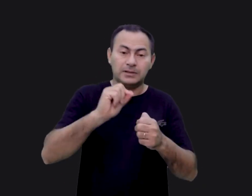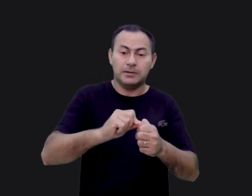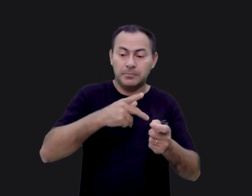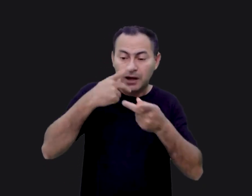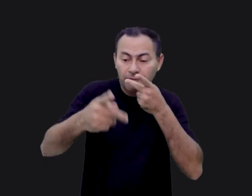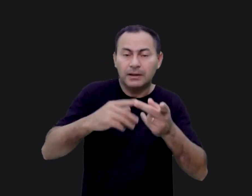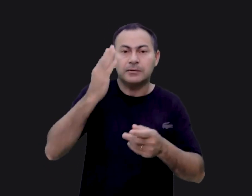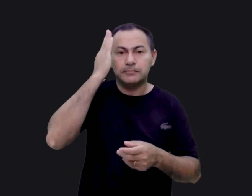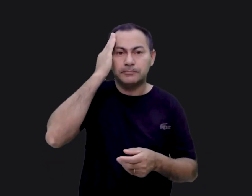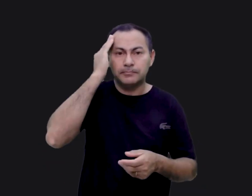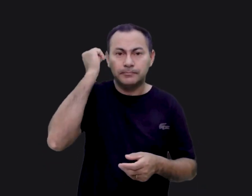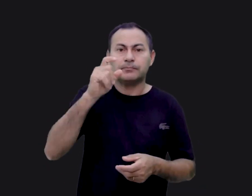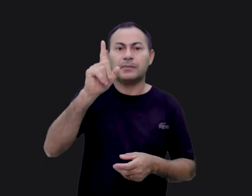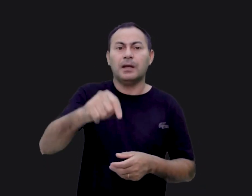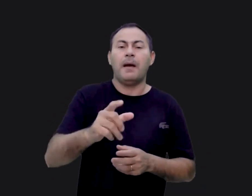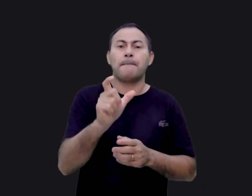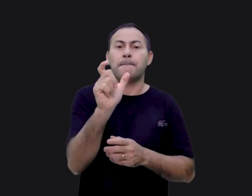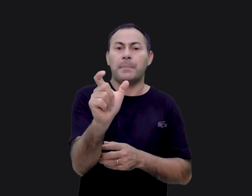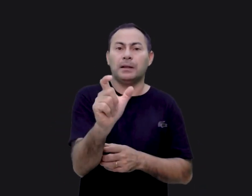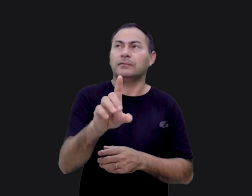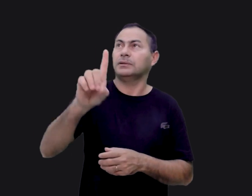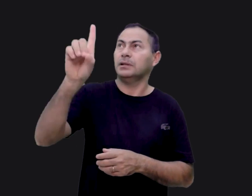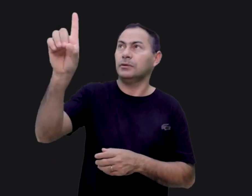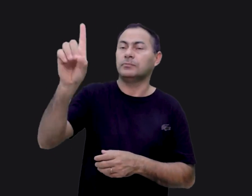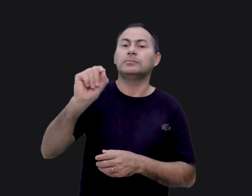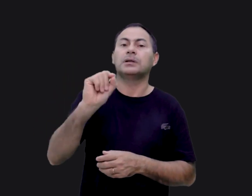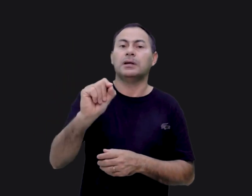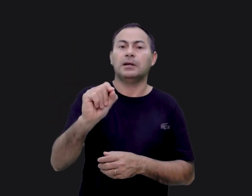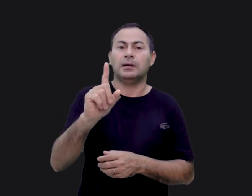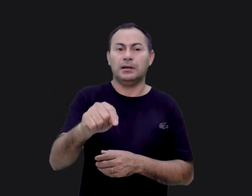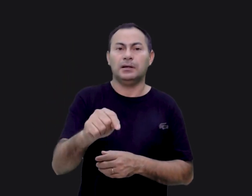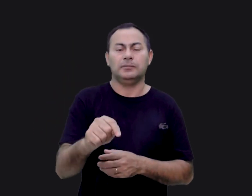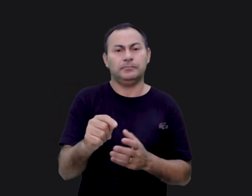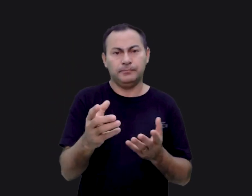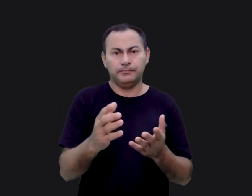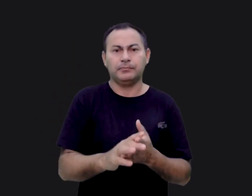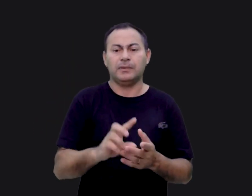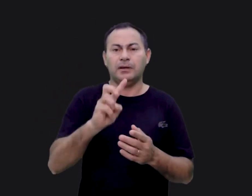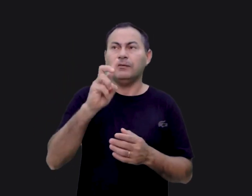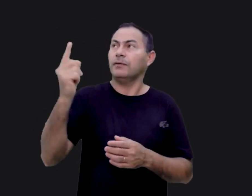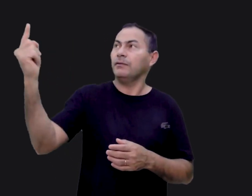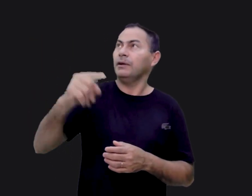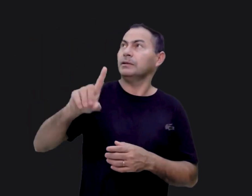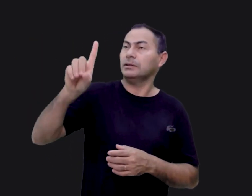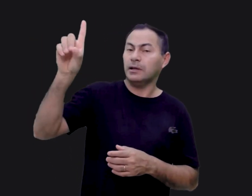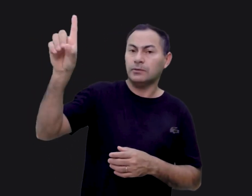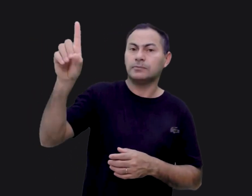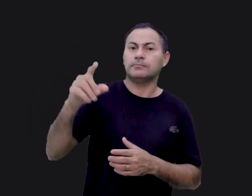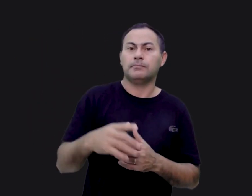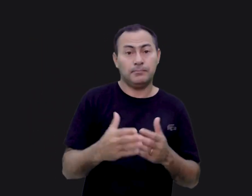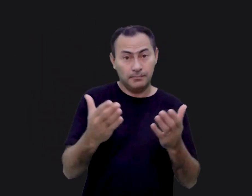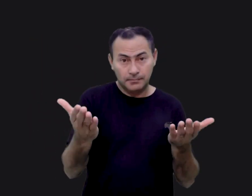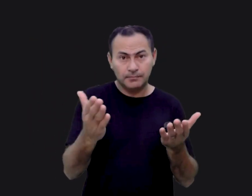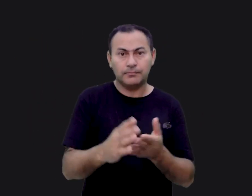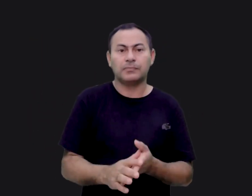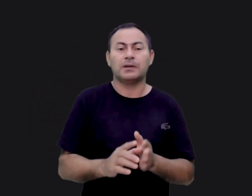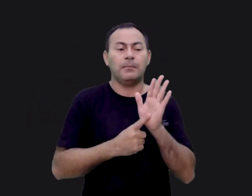fizer o que ela diz, então saberá que ela é a palavra de Deus e que é a que veio de Deus. E